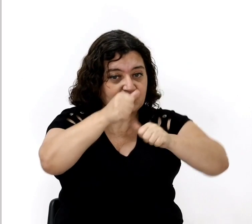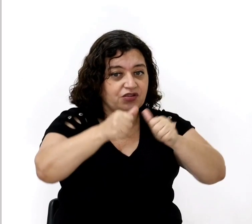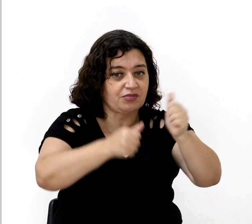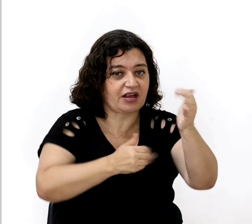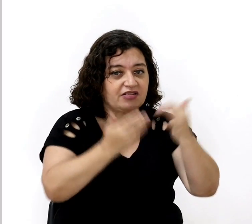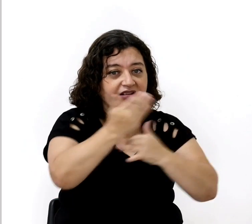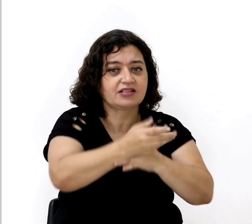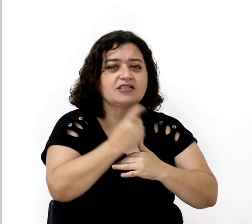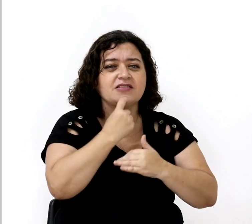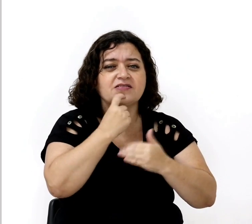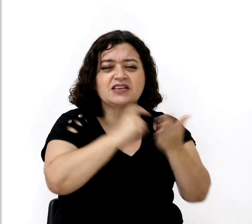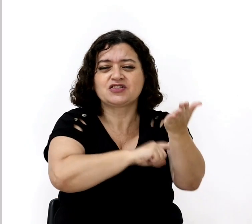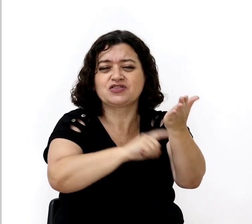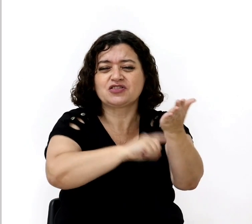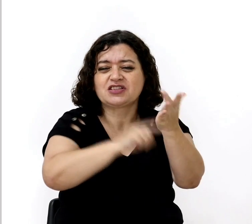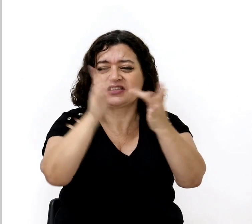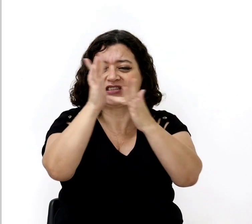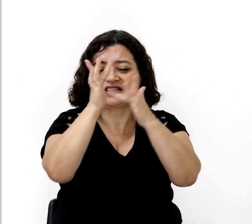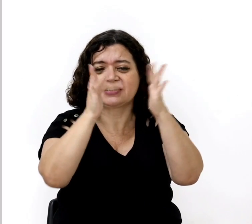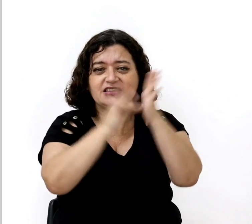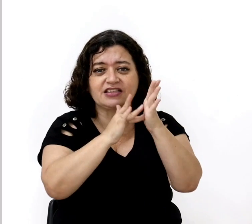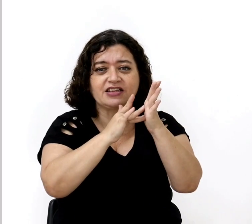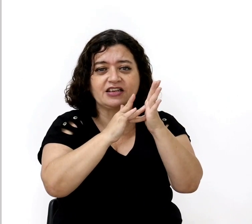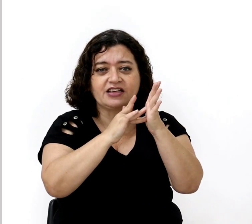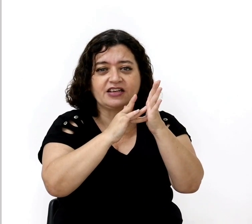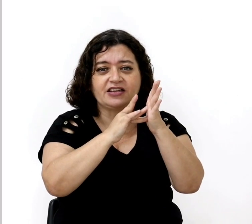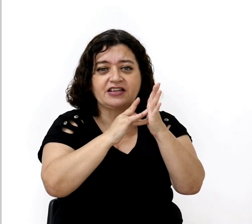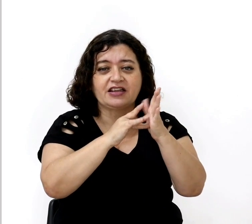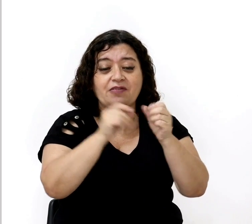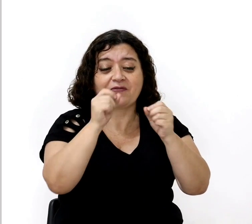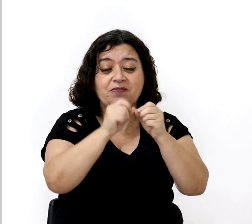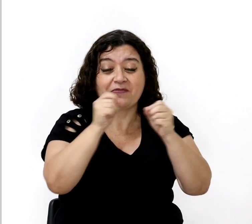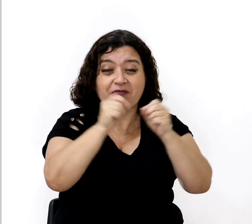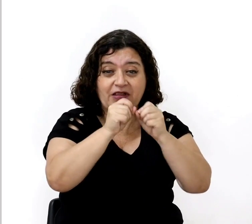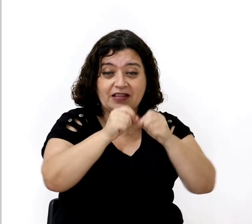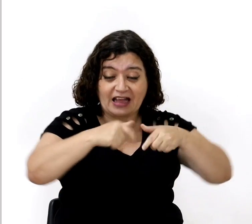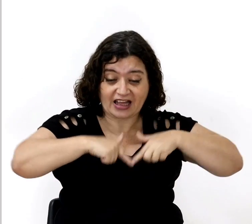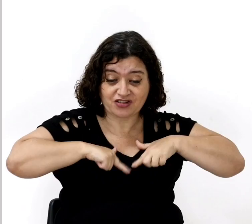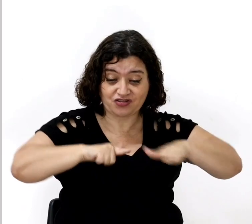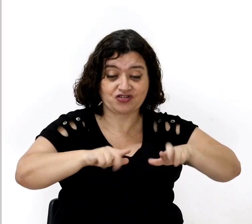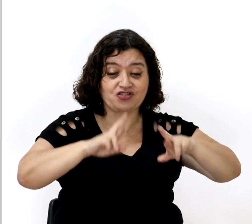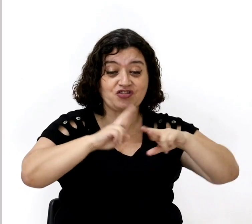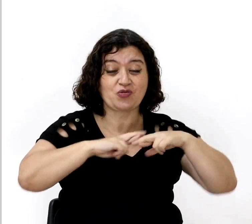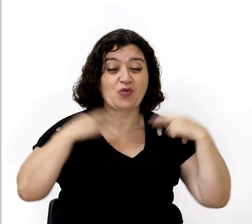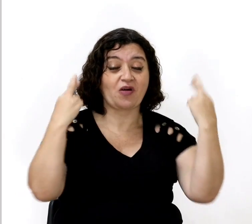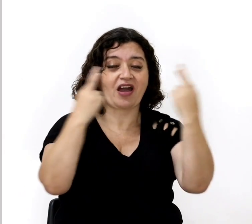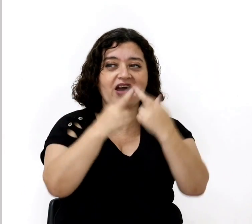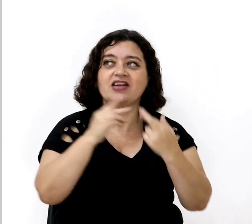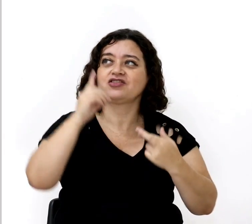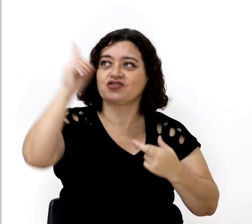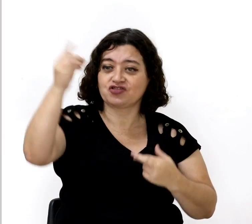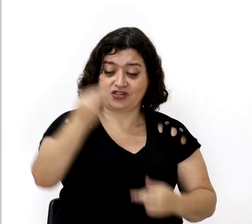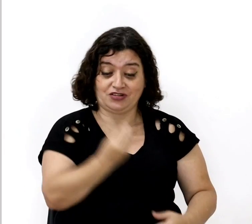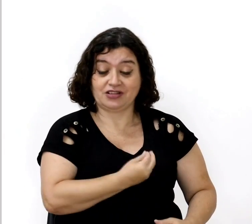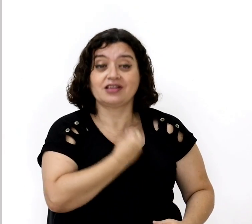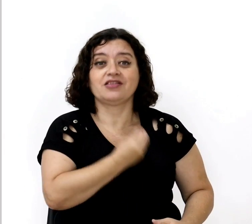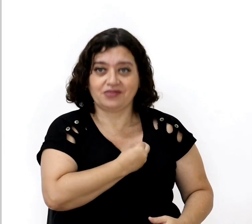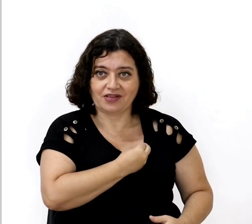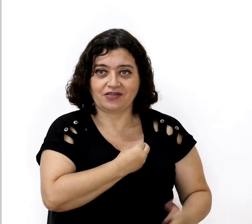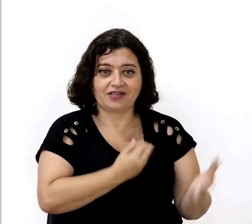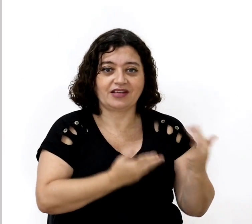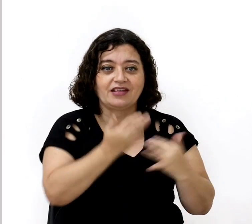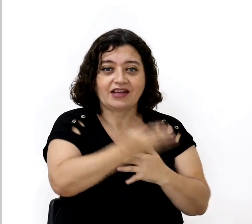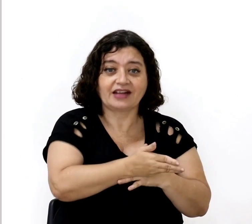restaurado no sangue de Jesus, que exerce o reino de Deus, que vive pelo reino de